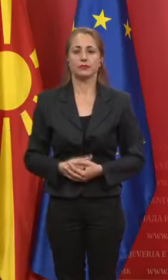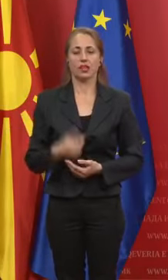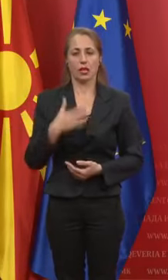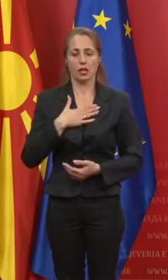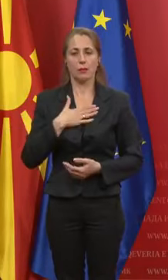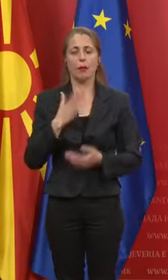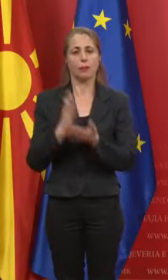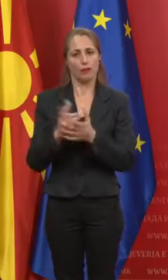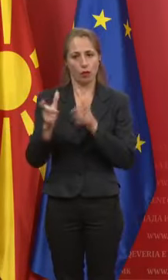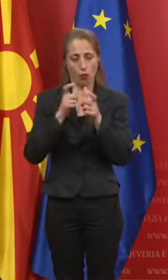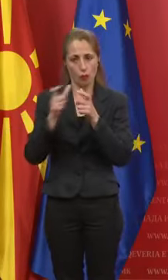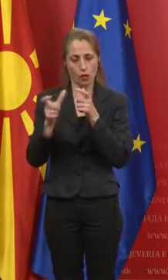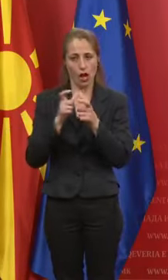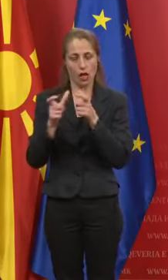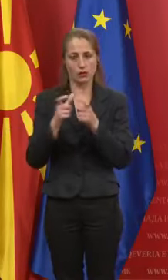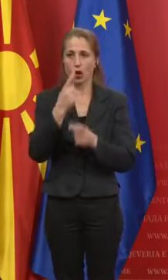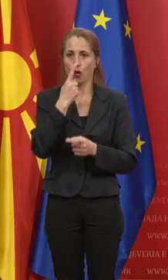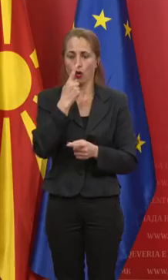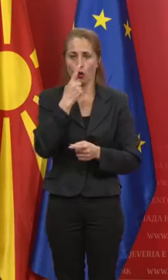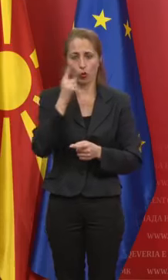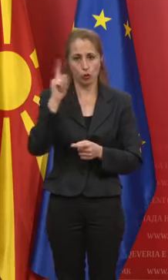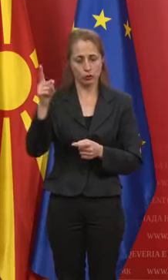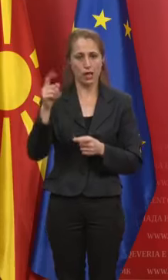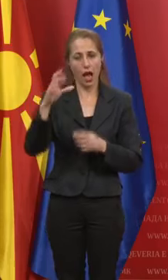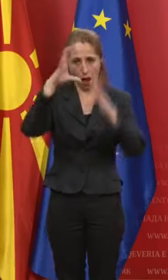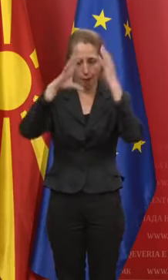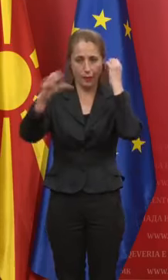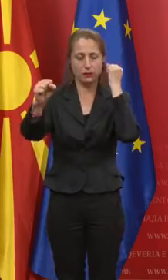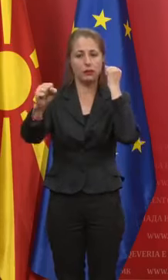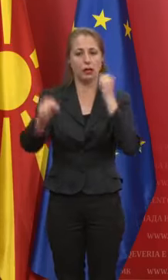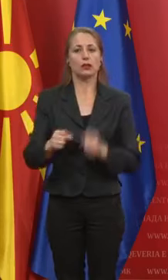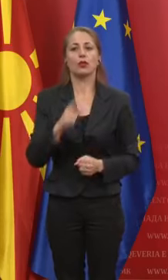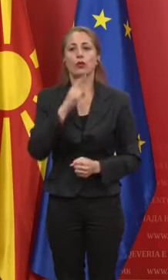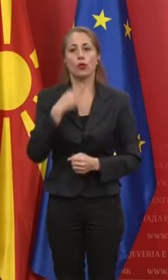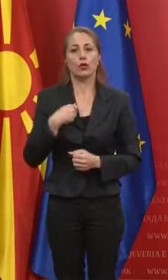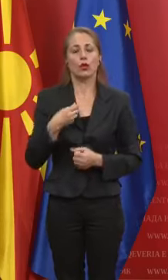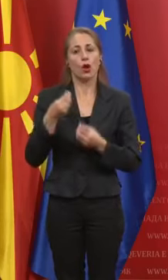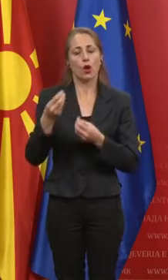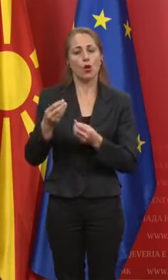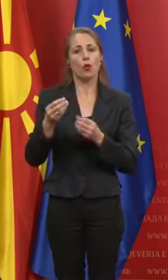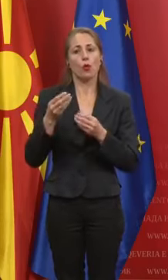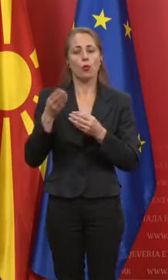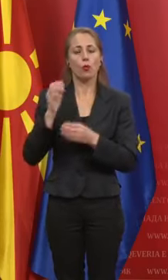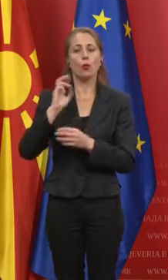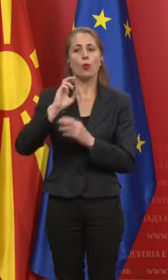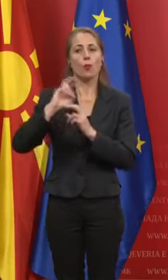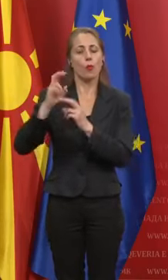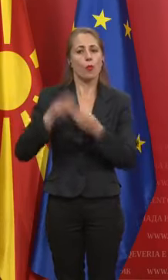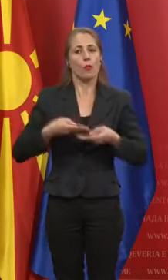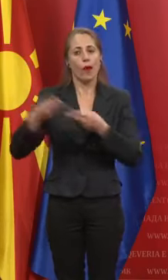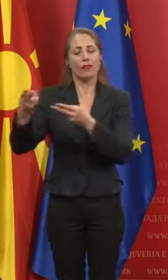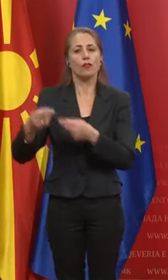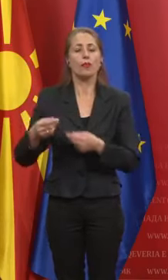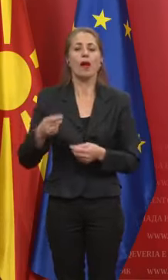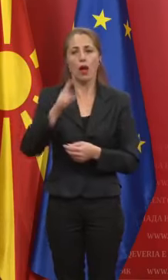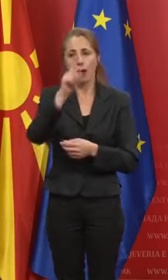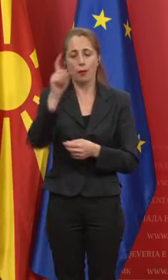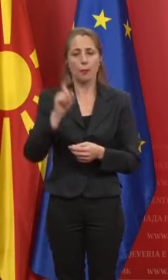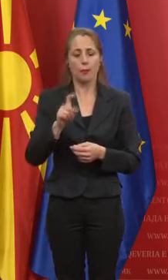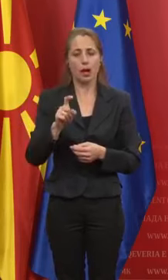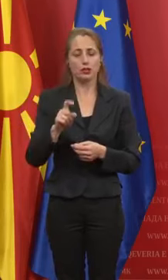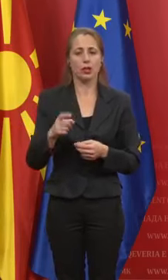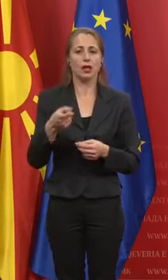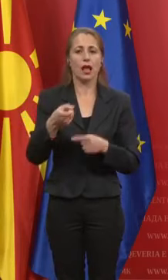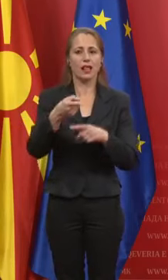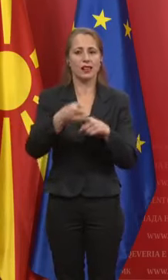Имавме комуникација со рускиот амбасадор, на кој што му упативме дополнителни прашања, во кои што немаше увид делот